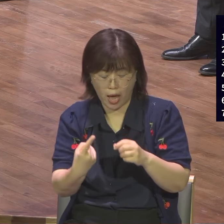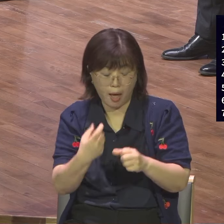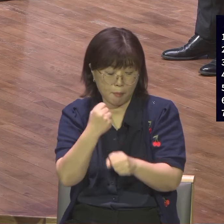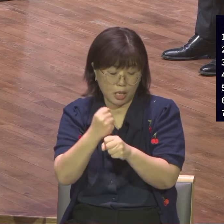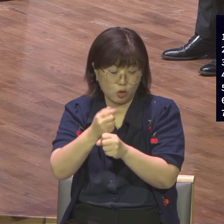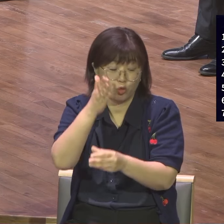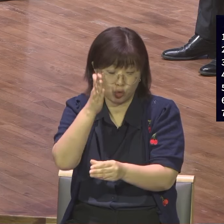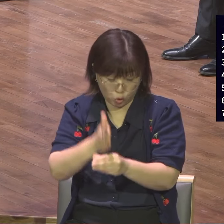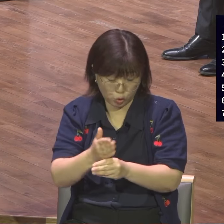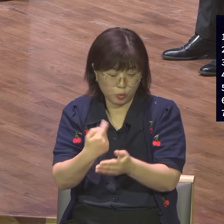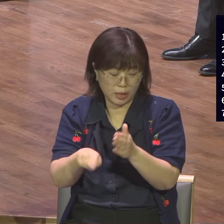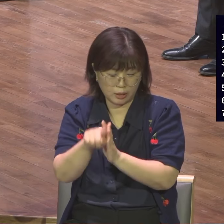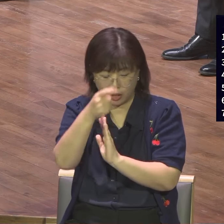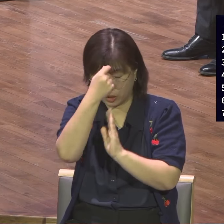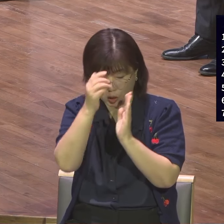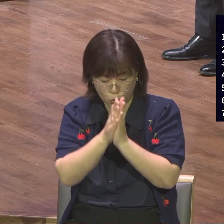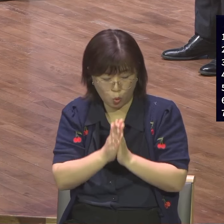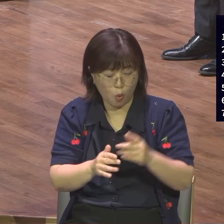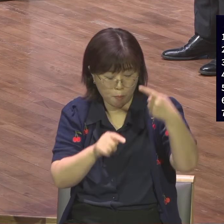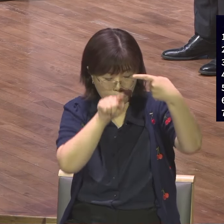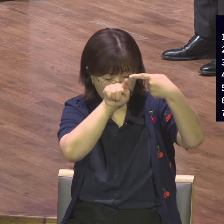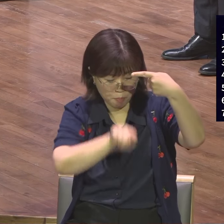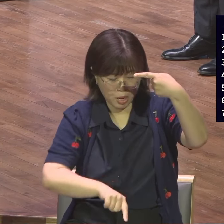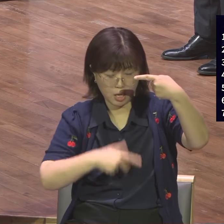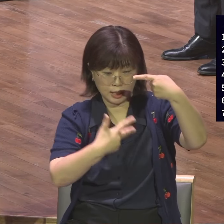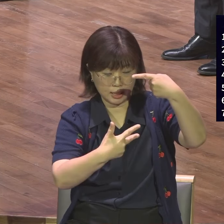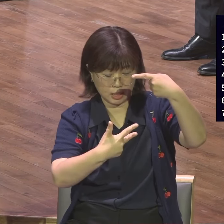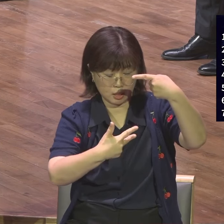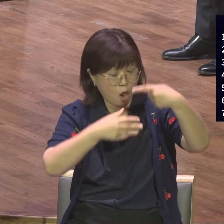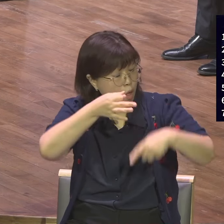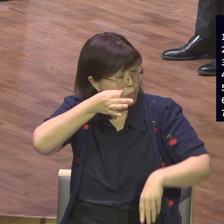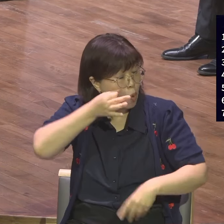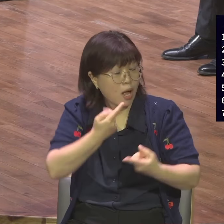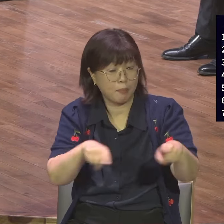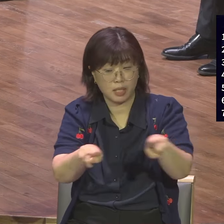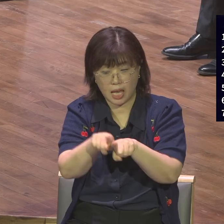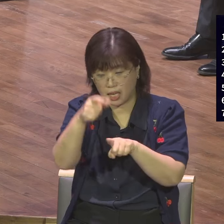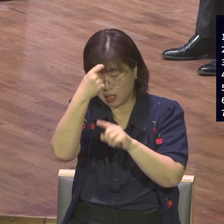개인과 가정을 위해서 우리 주여 부르기 기도하겠습니다. 주여